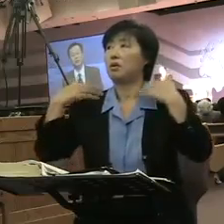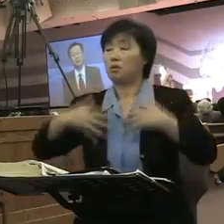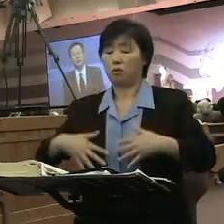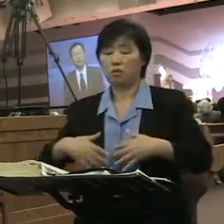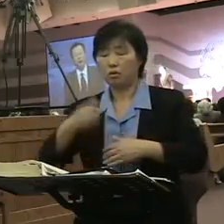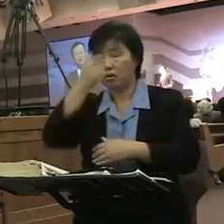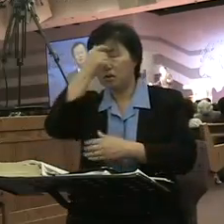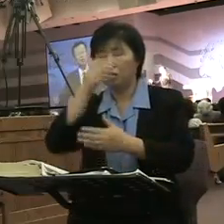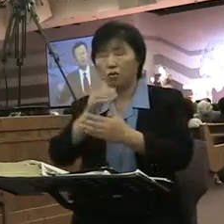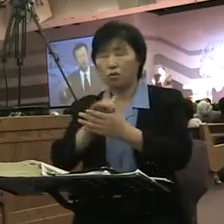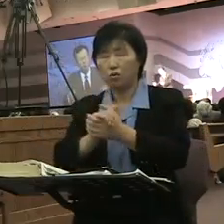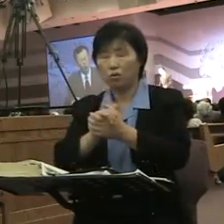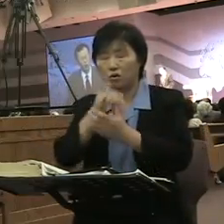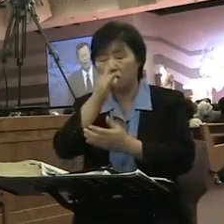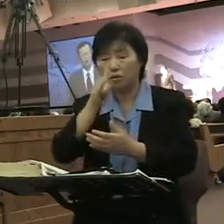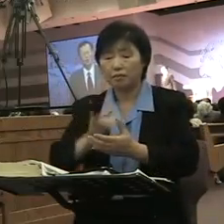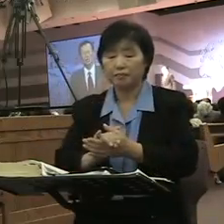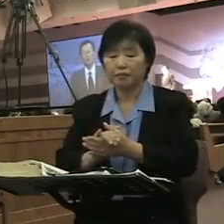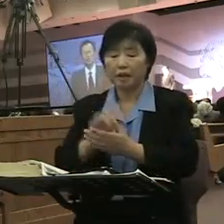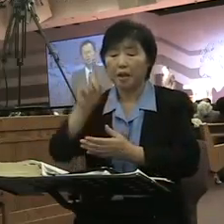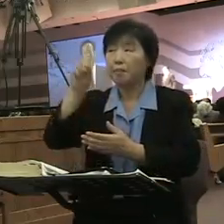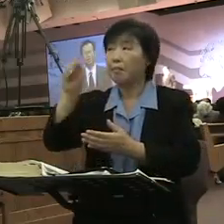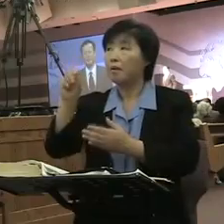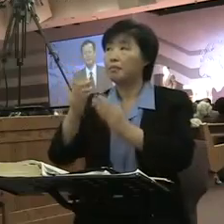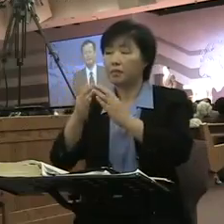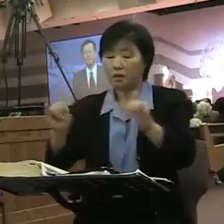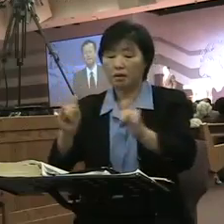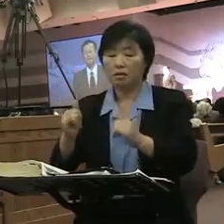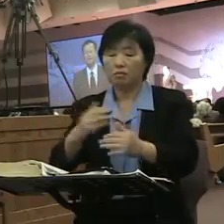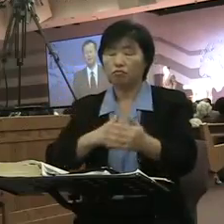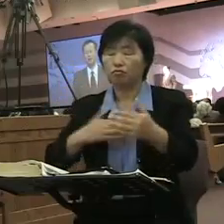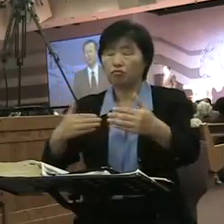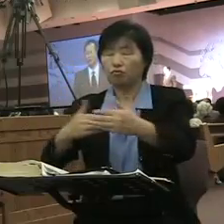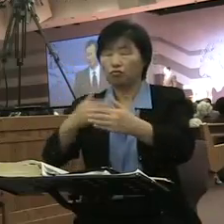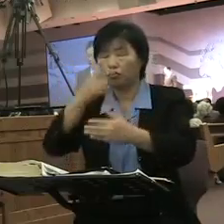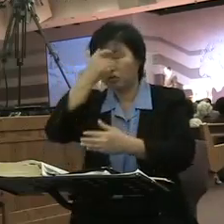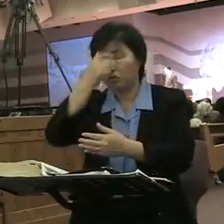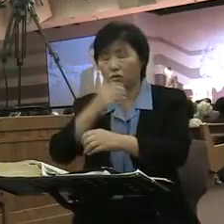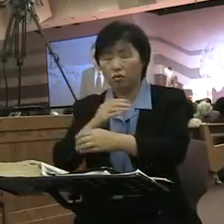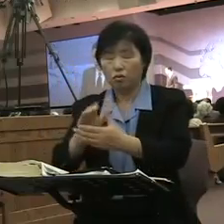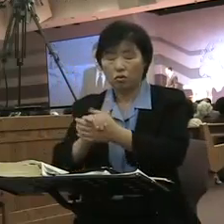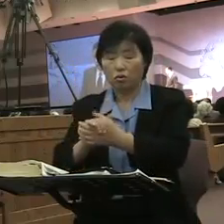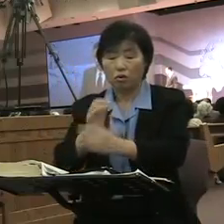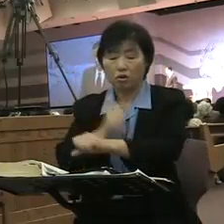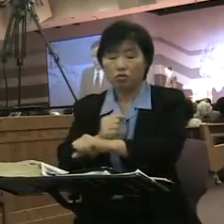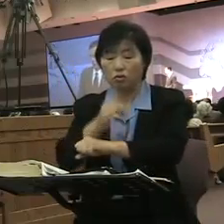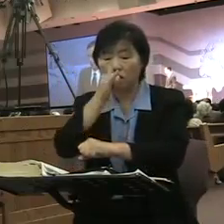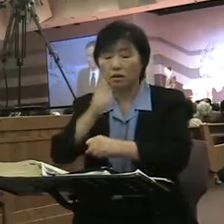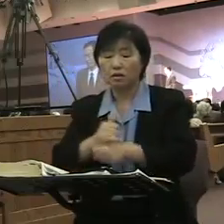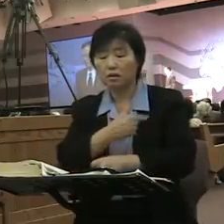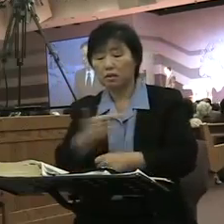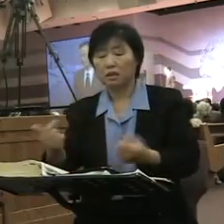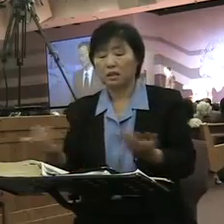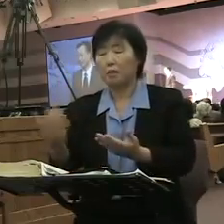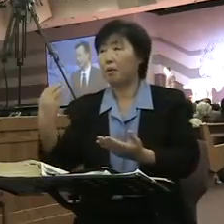것입니다. 만민을 품고 기도할 수 있다는 것입니다. 이 엄청난 사명이 우리에게 주어졌어요.